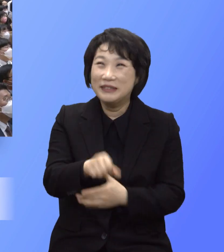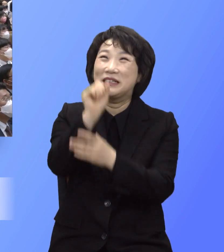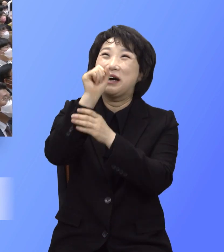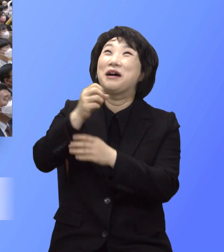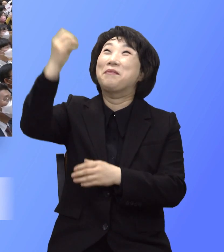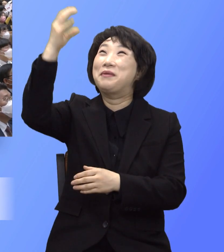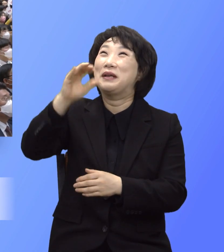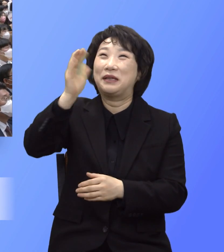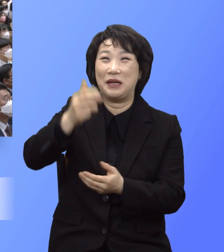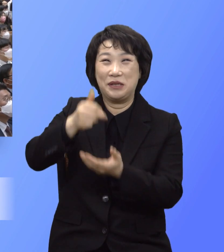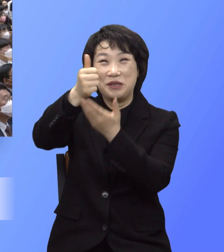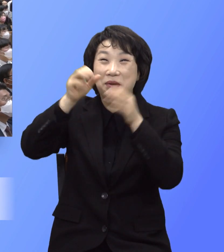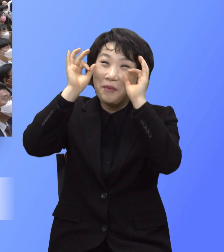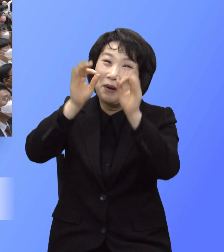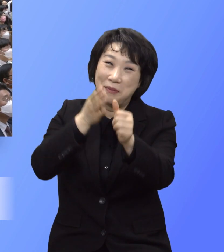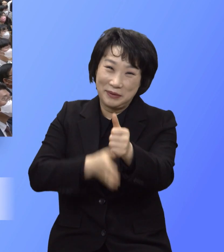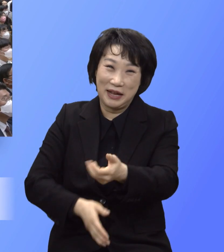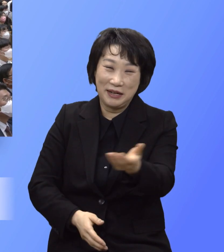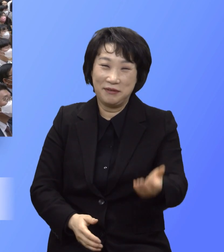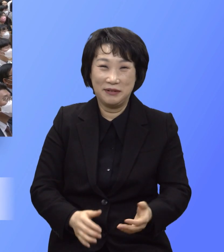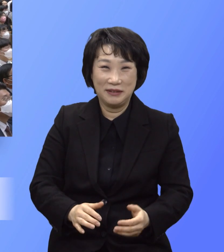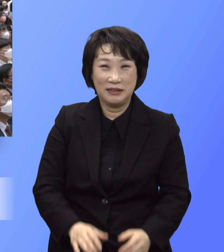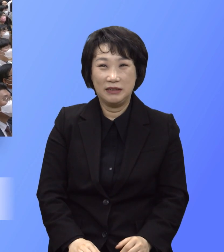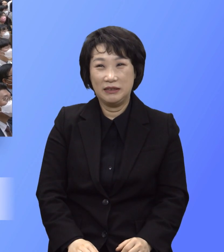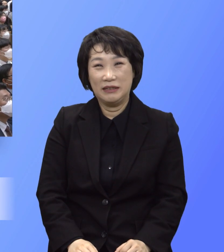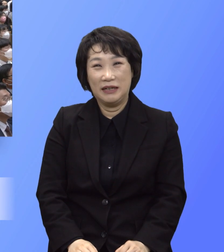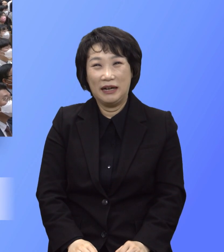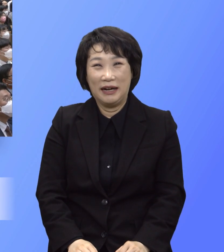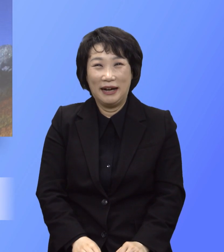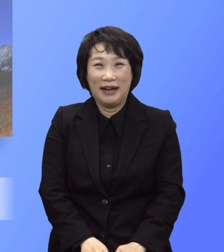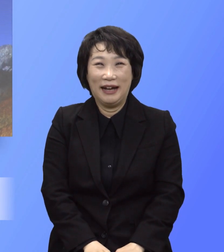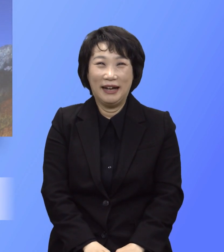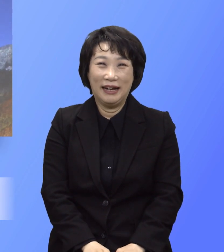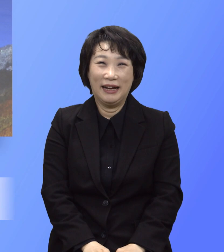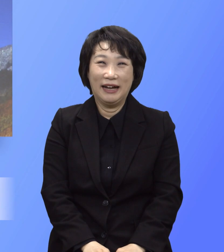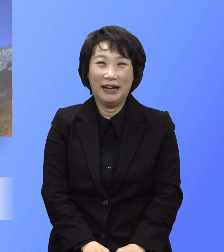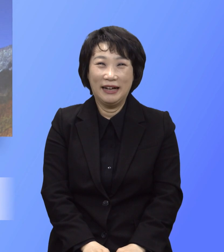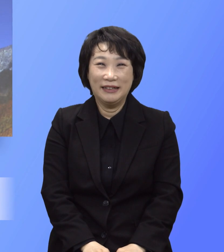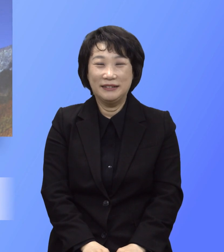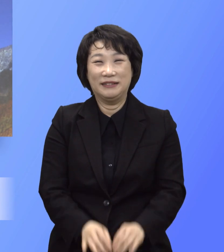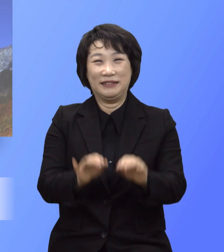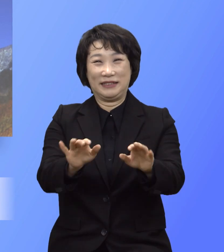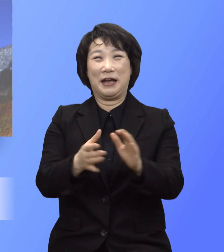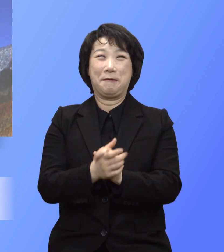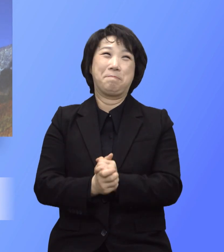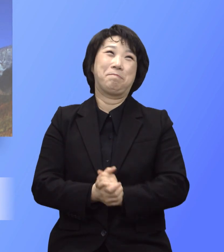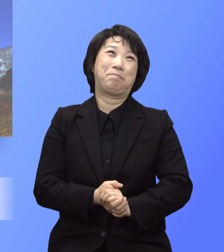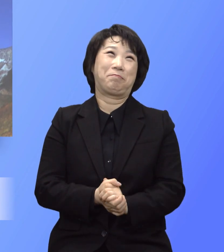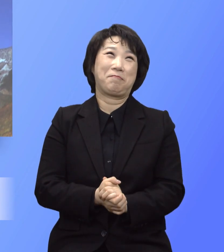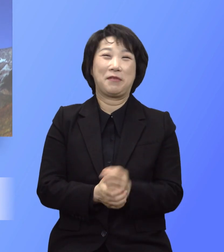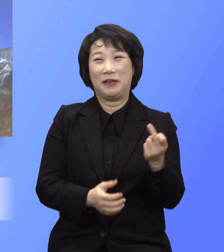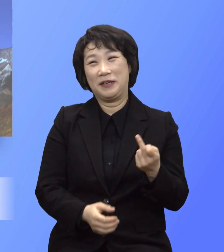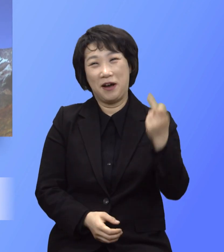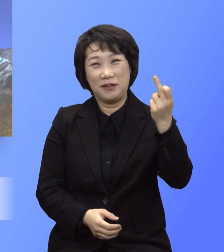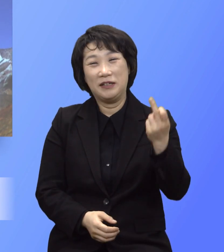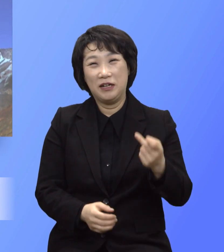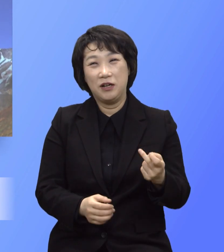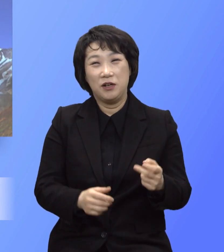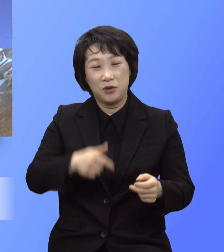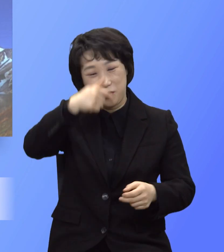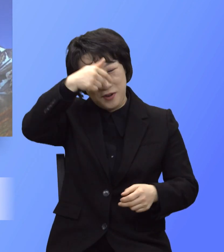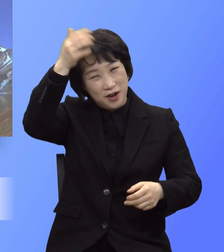응? 세상을 봐요. 네. 그러면 형이 꽁 두